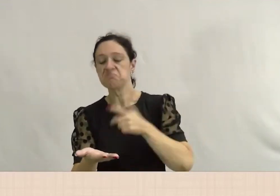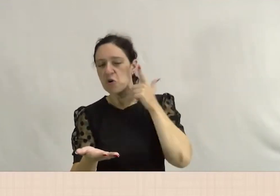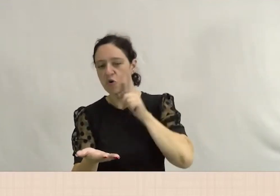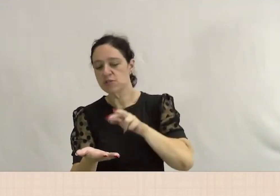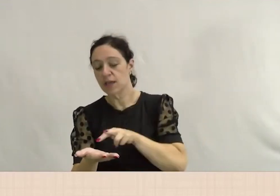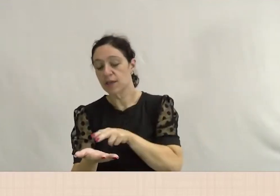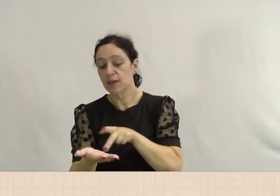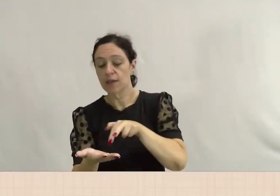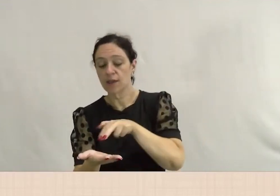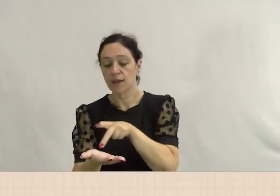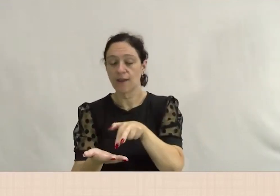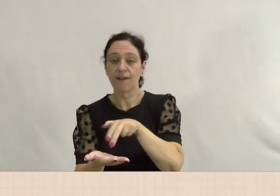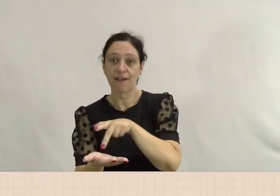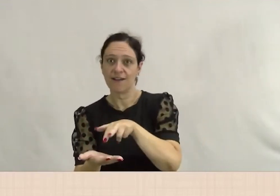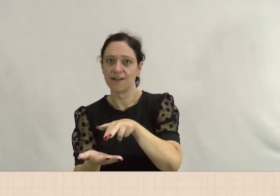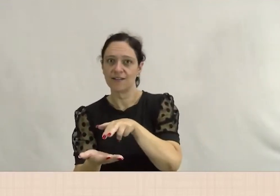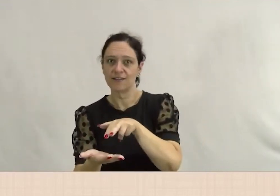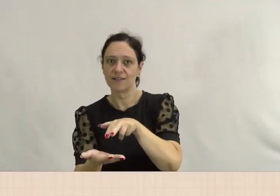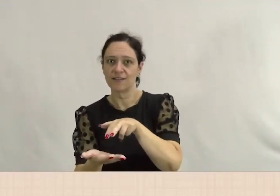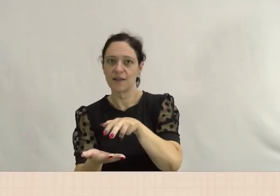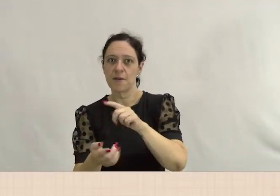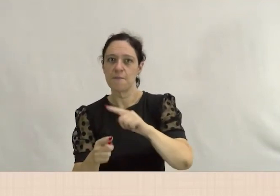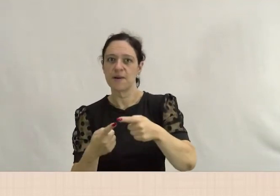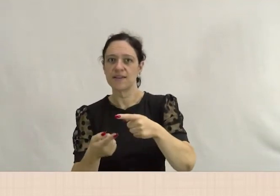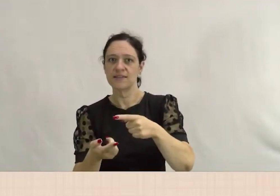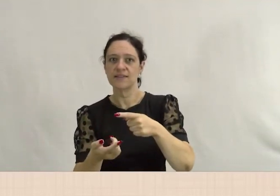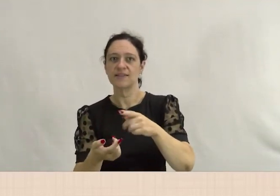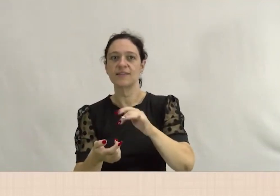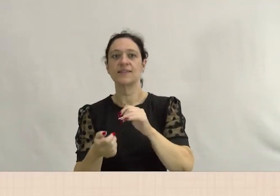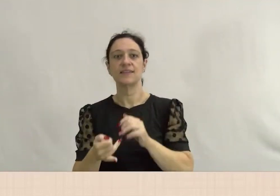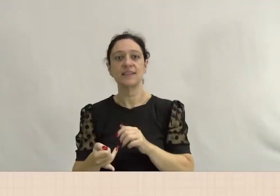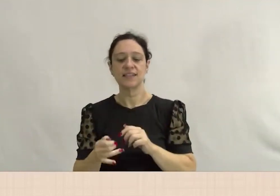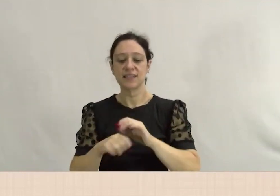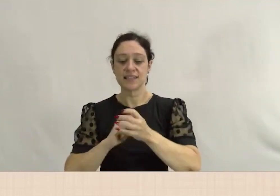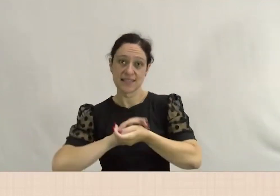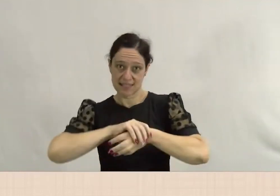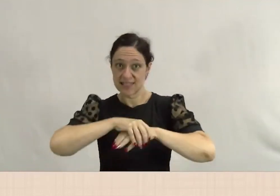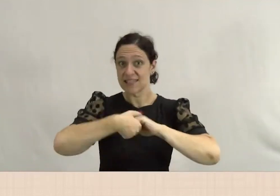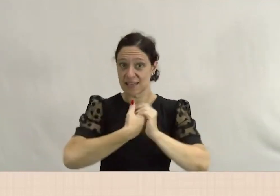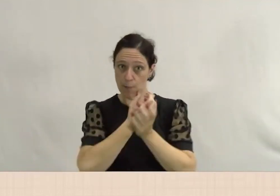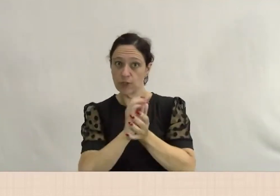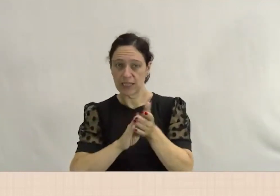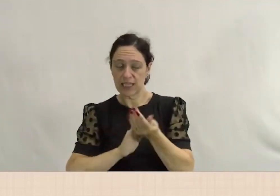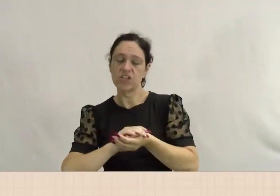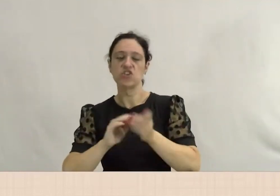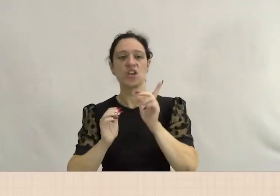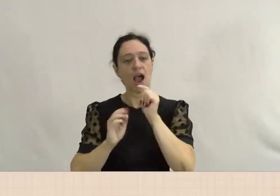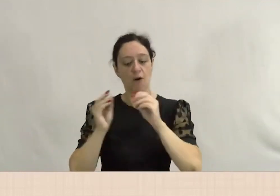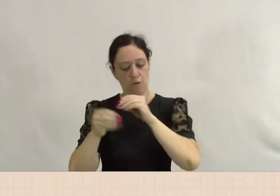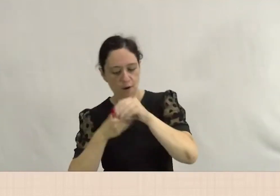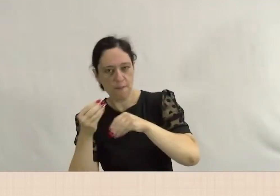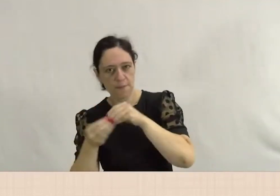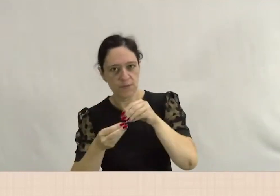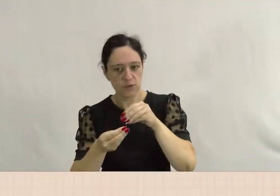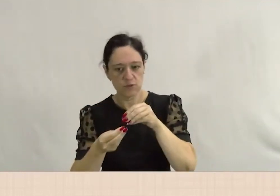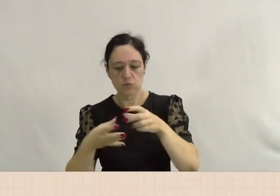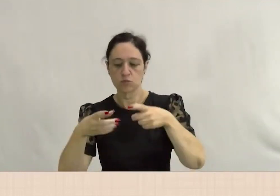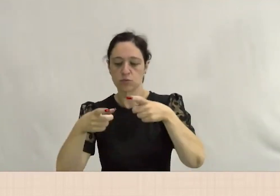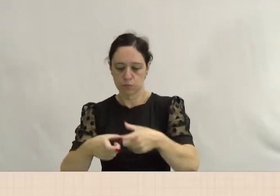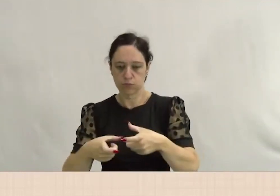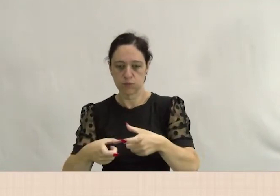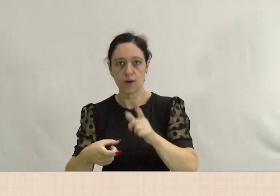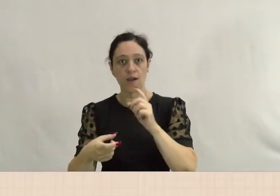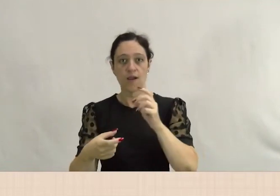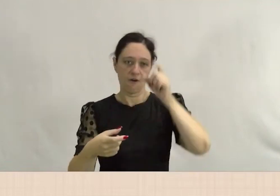leve com as patas. Agora jogam um pingo de detergente, a formiga afunda, porque você